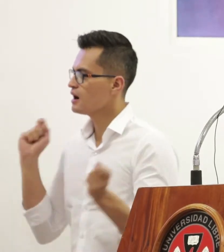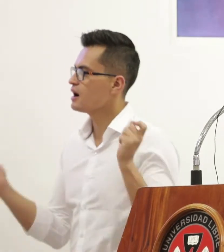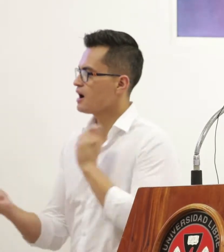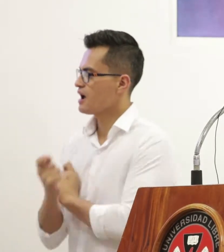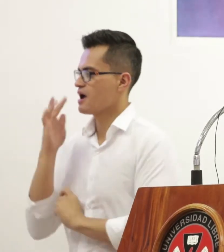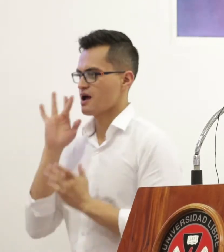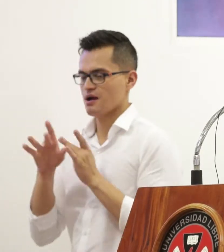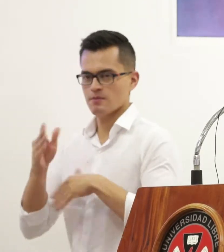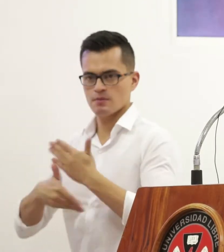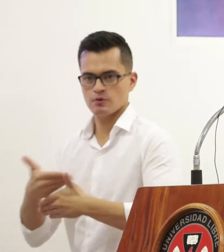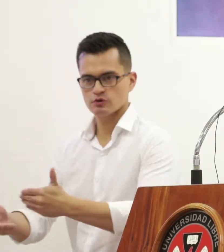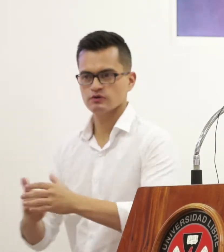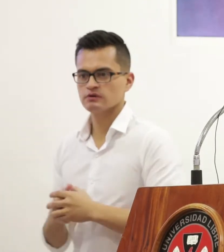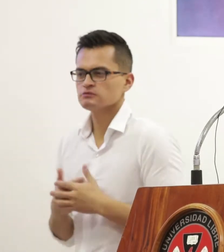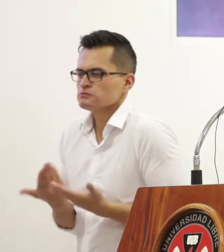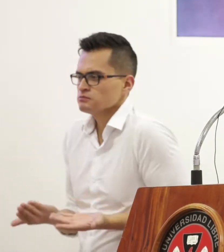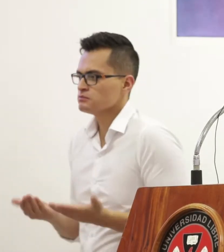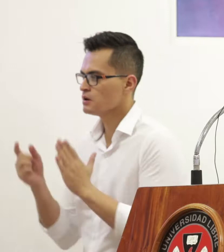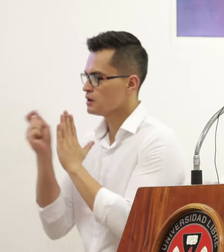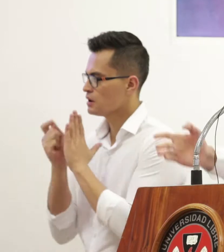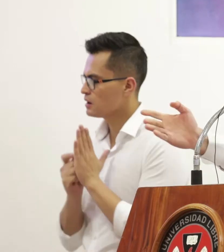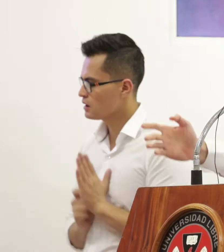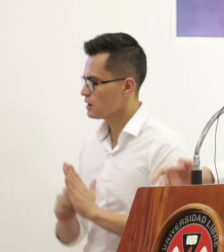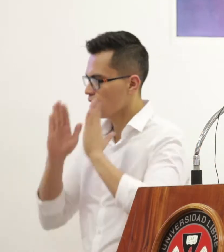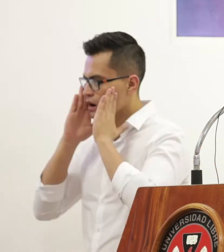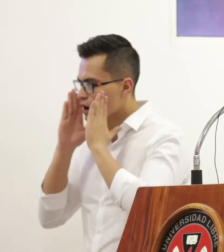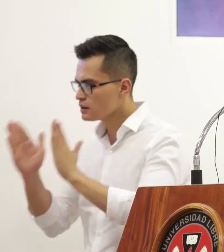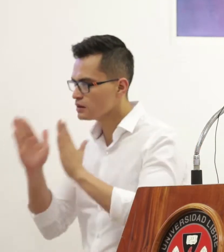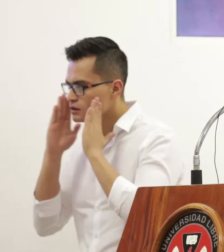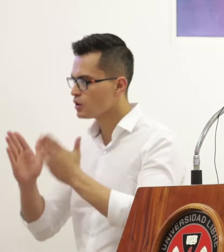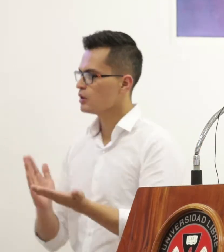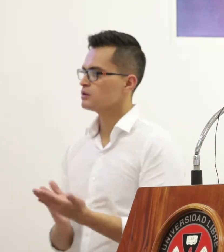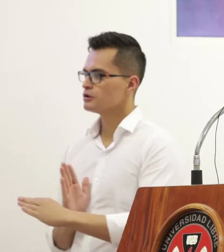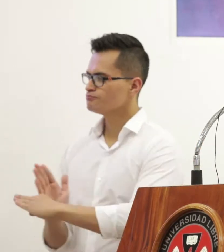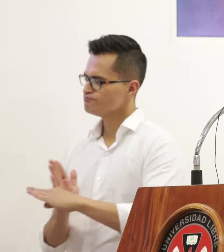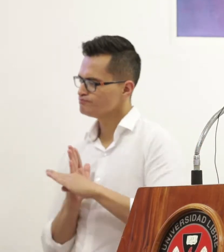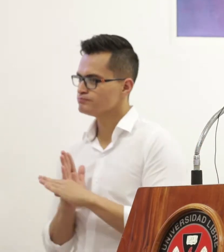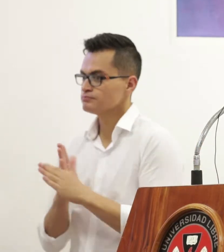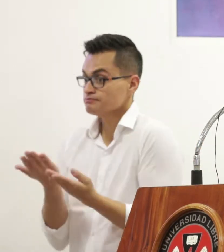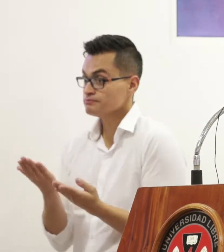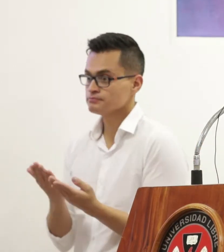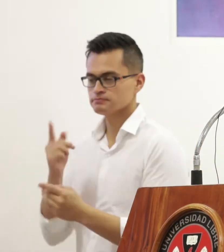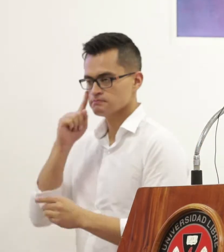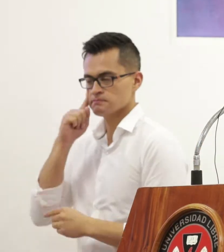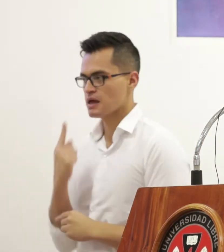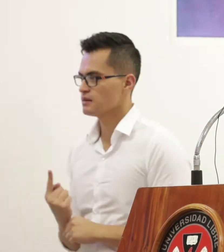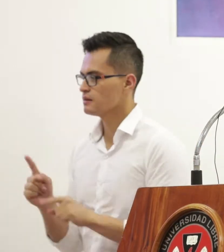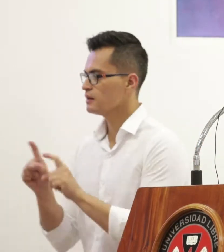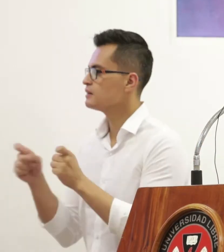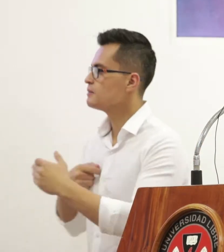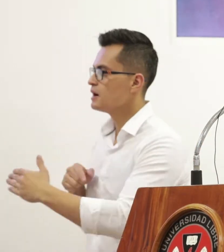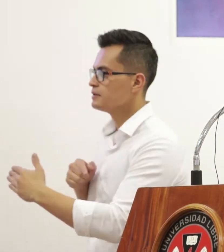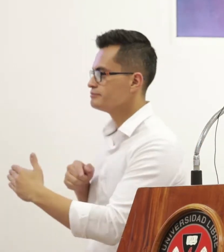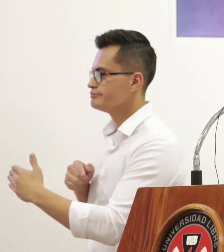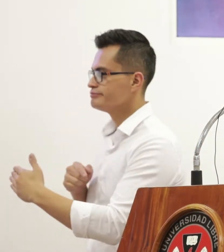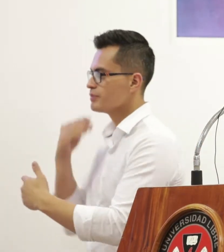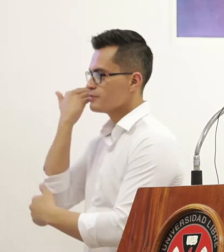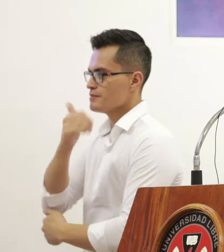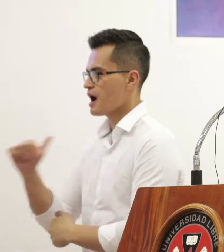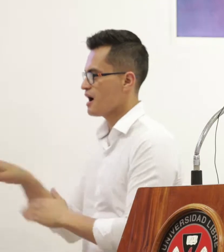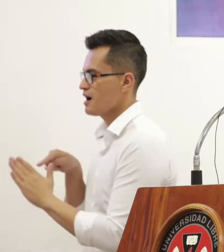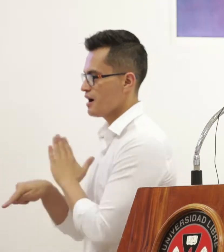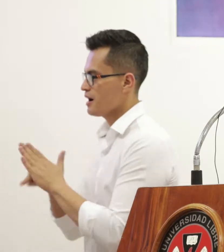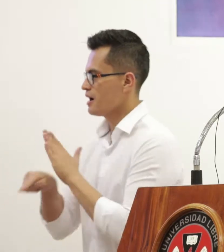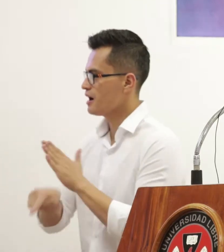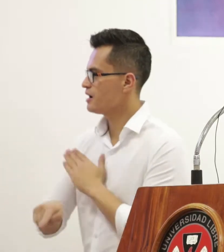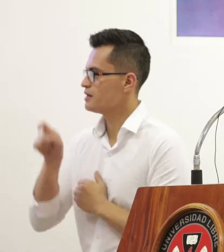materia. Medidas de atención y prevención concretamente, por ejemplo, del feminicidio. Aquí en Cartagena comenzamos el 9 de abril